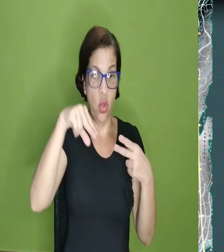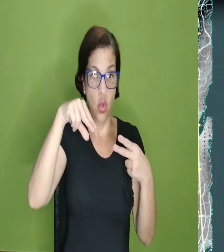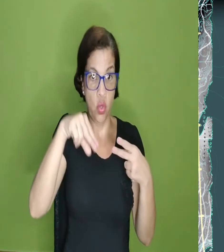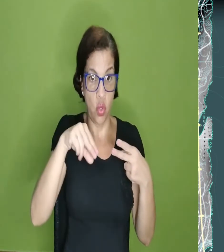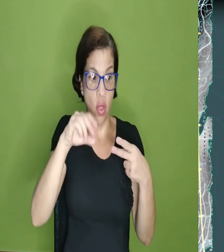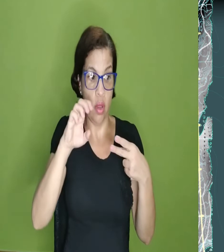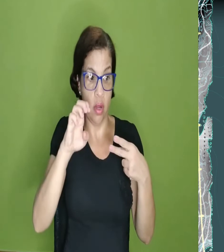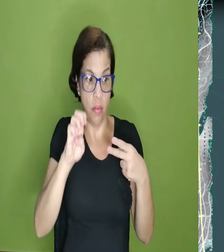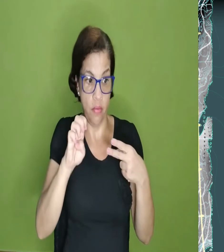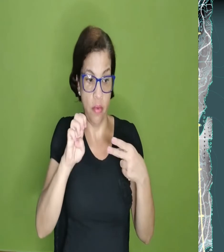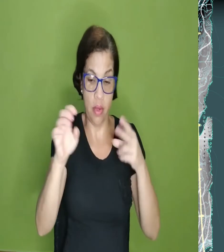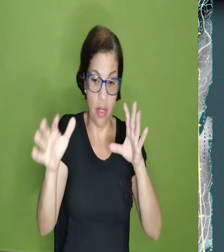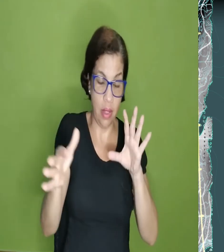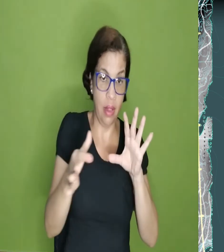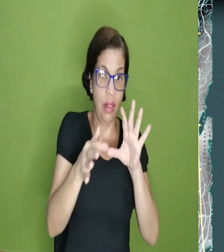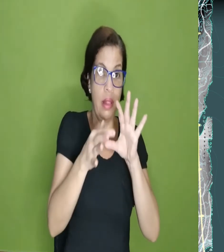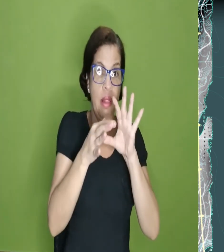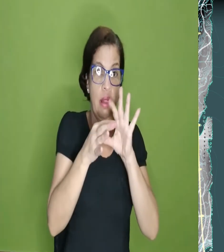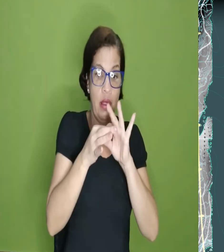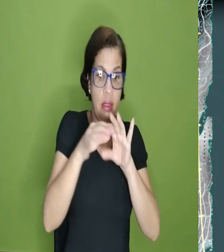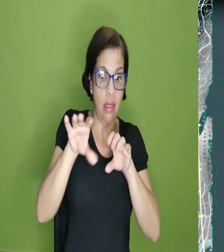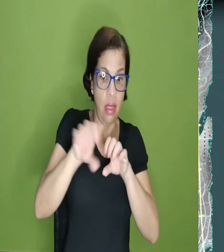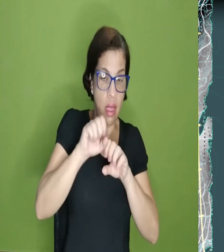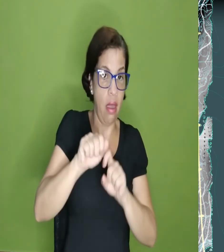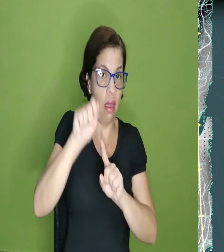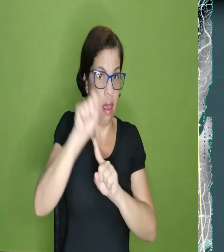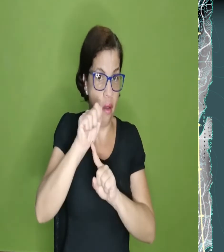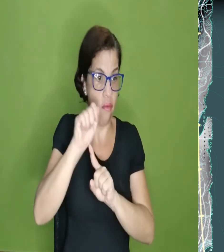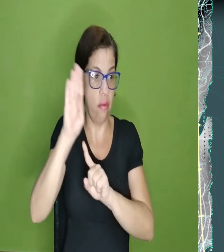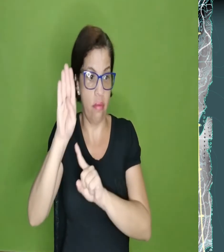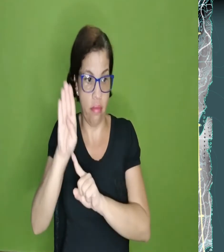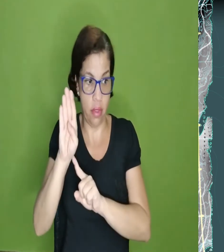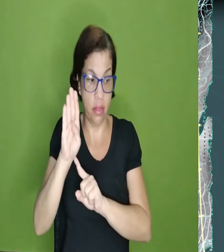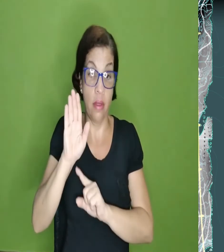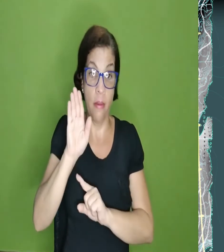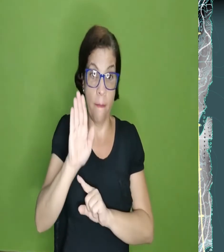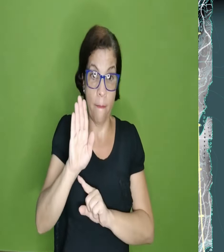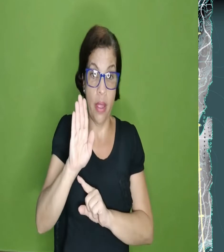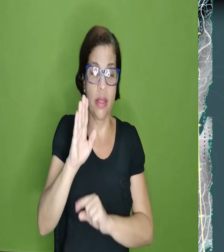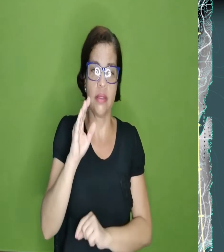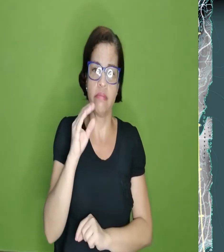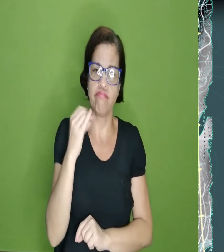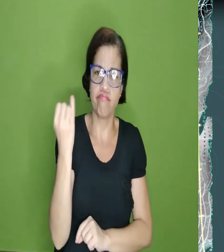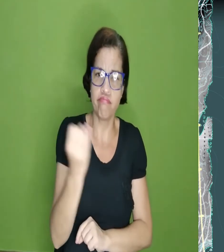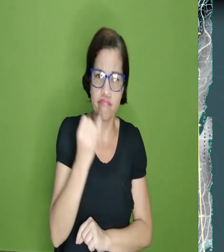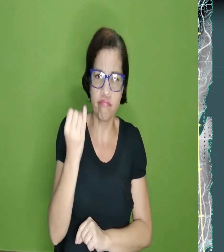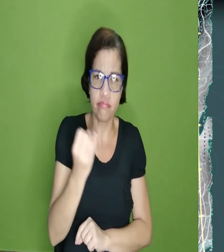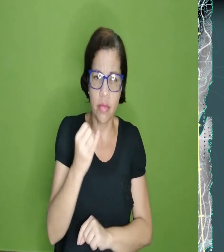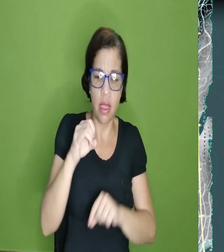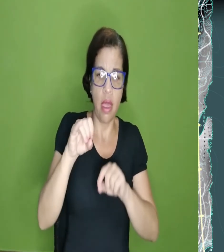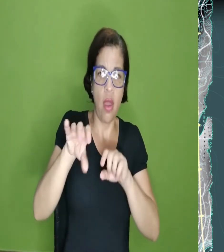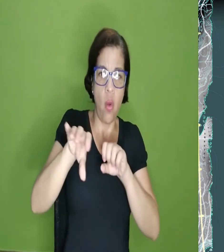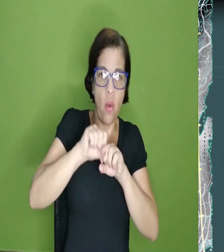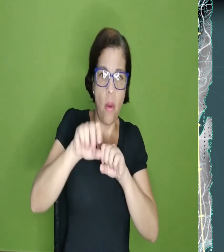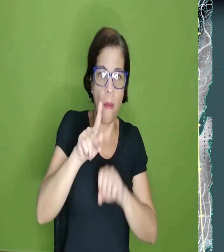ligantes endógenos dos receptores adrenérgicos alfa e beta. Mas um fato bastante interessante são os